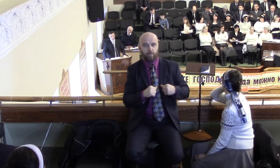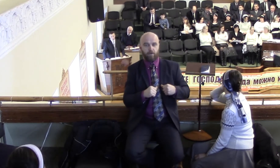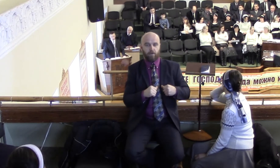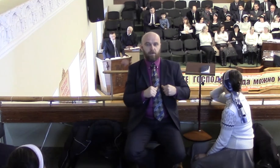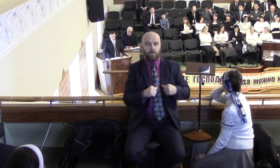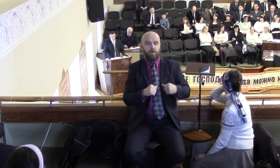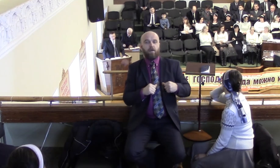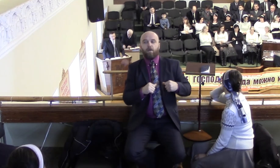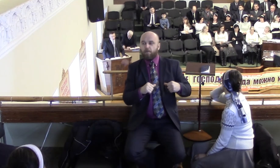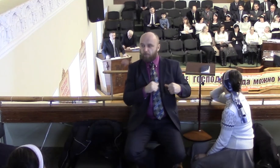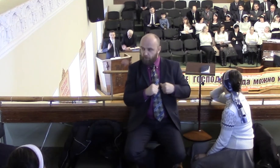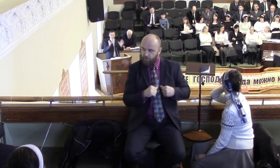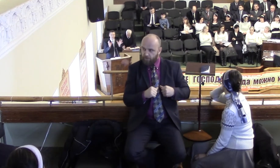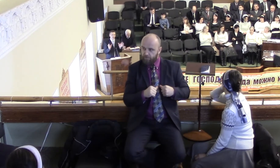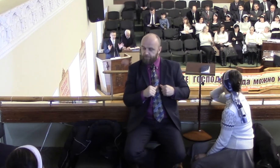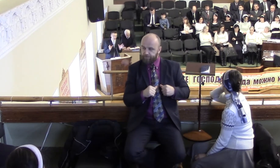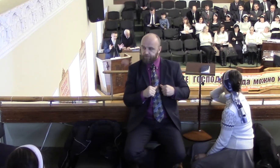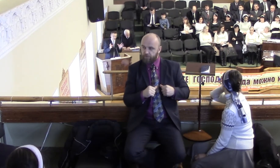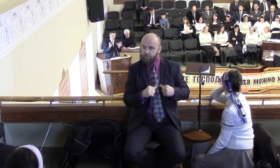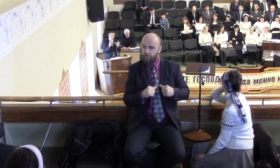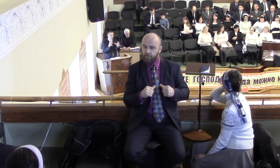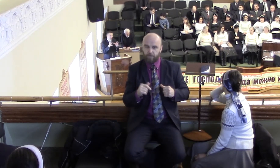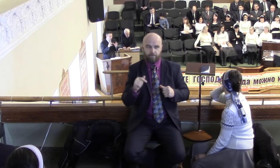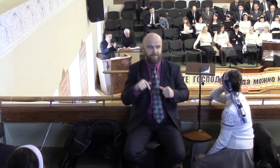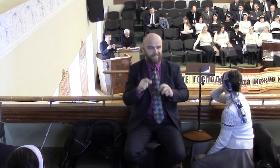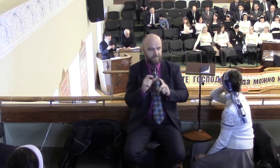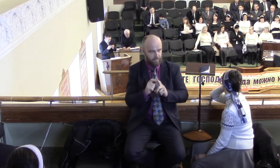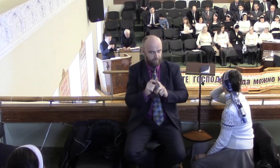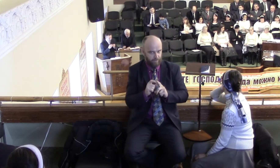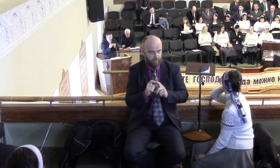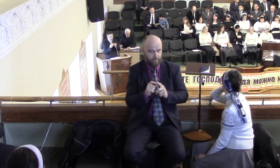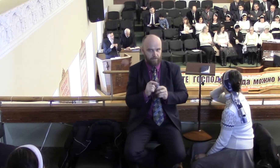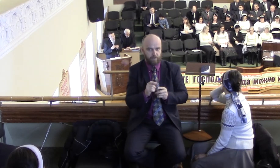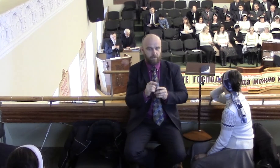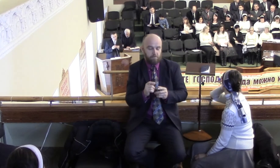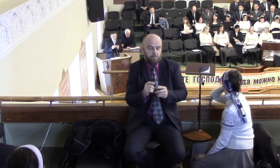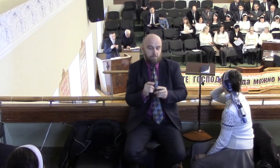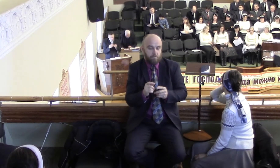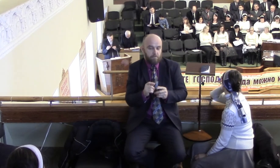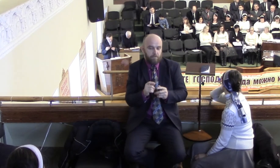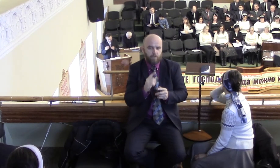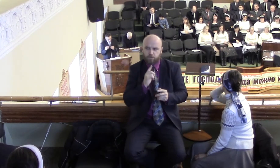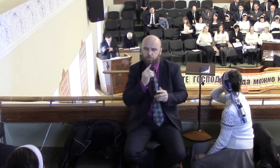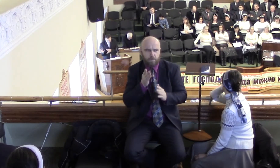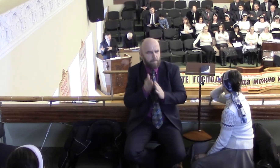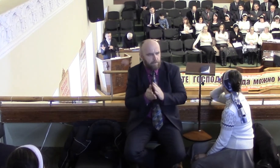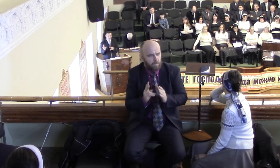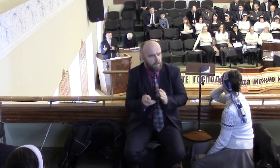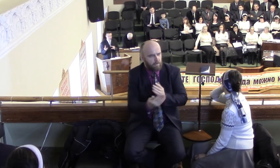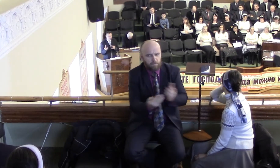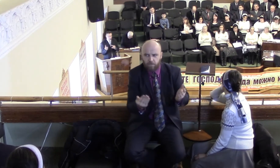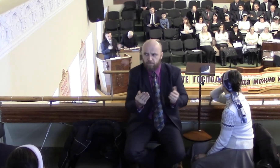по преступлениям. И уже в этих словах содержится парадокс. Да? Как это?